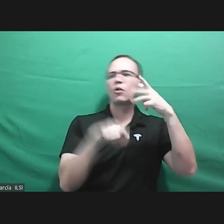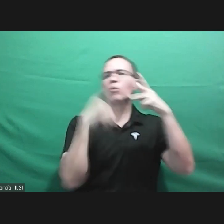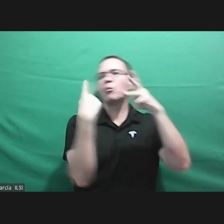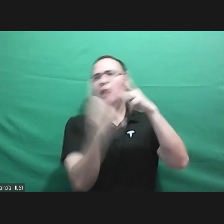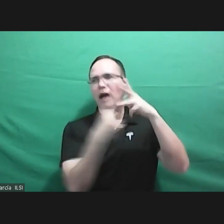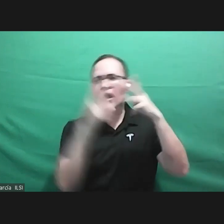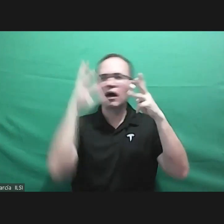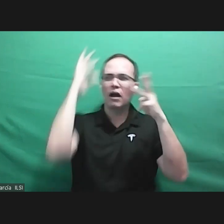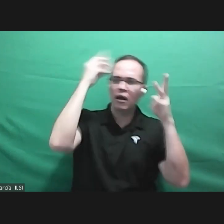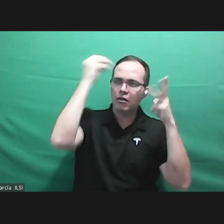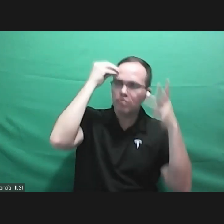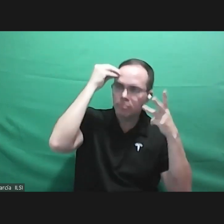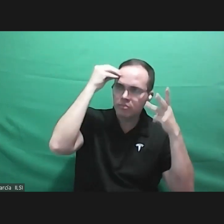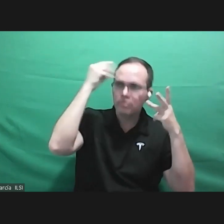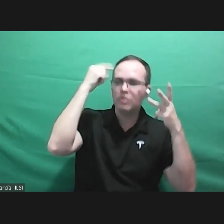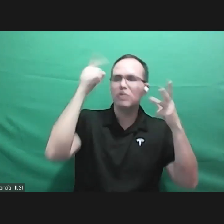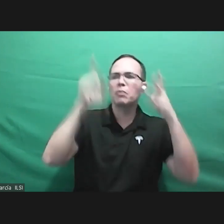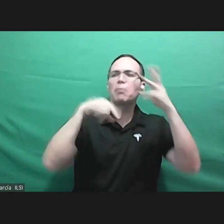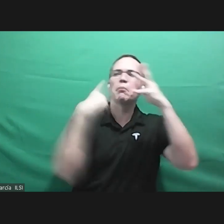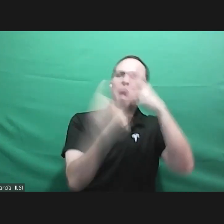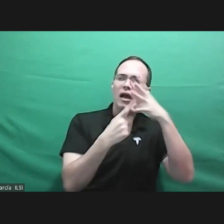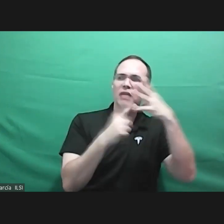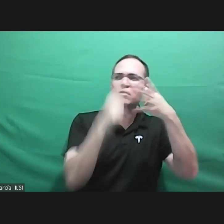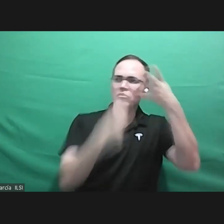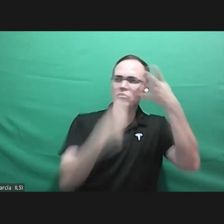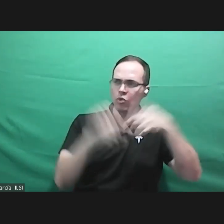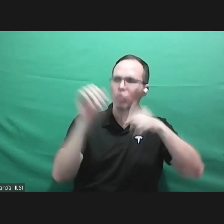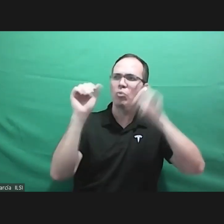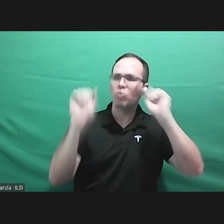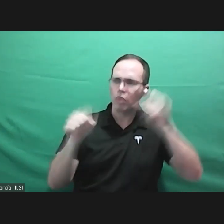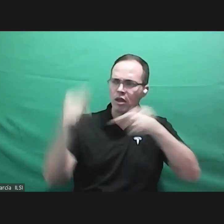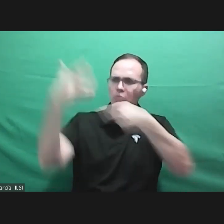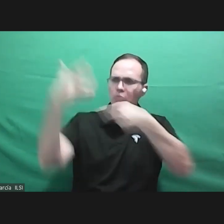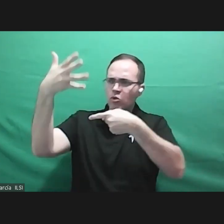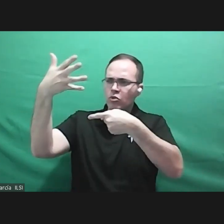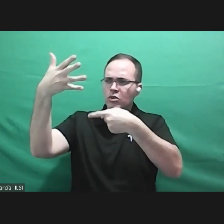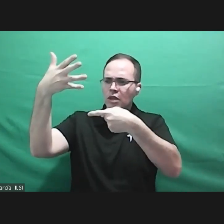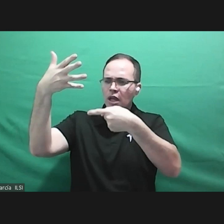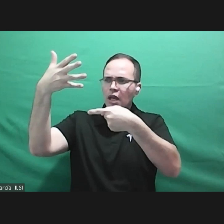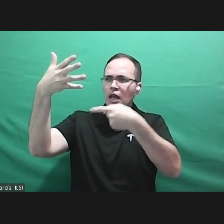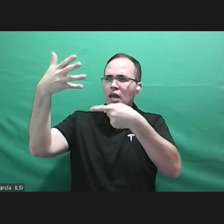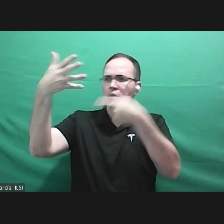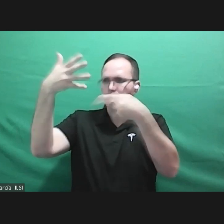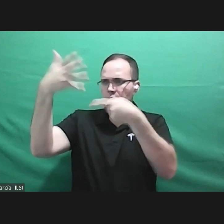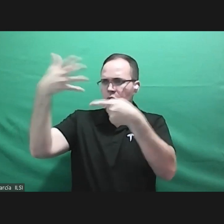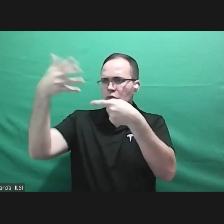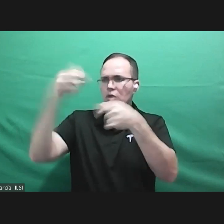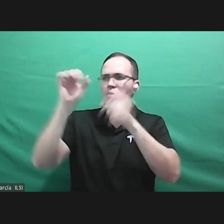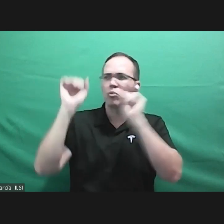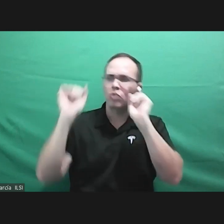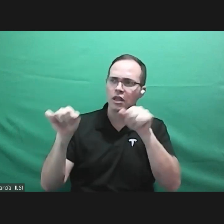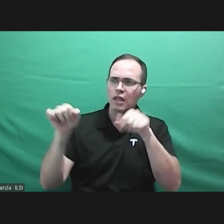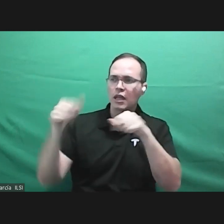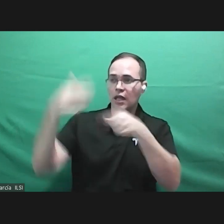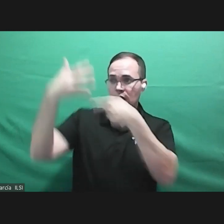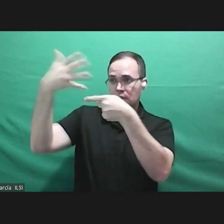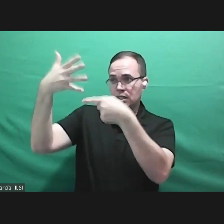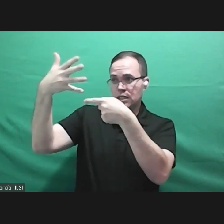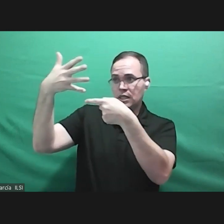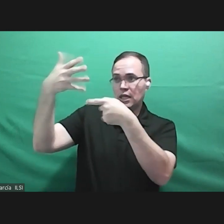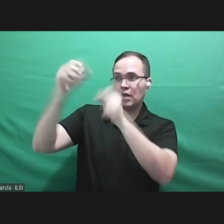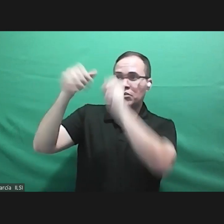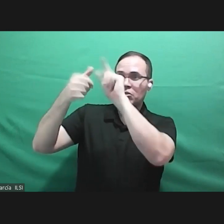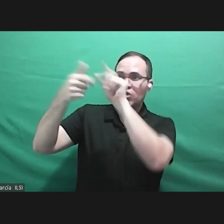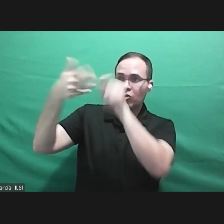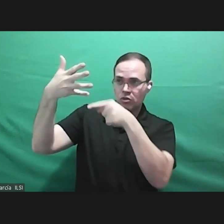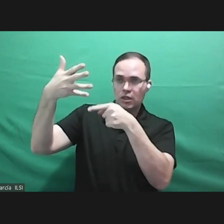No sé si me escuchaste, Pierre. ¿Si es posible conexión. Modificar las preguntas? No, si estas preguntas permiten identificar